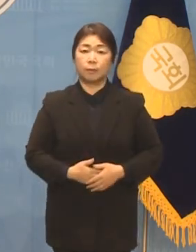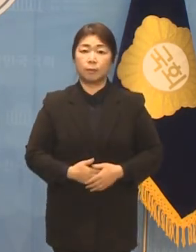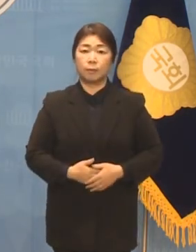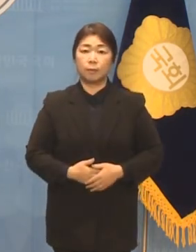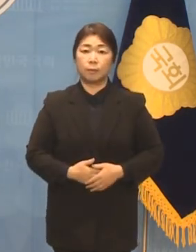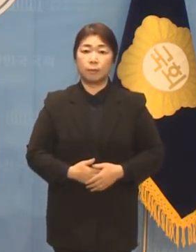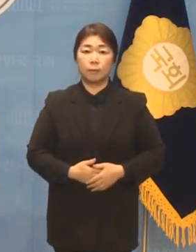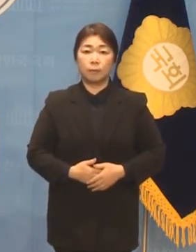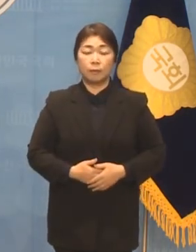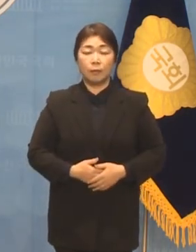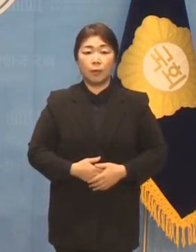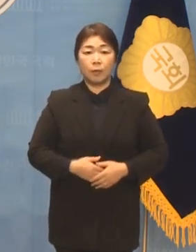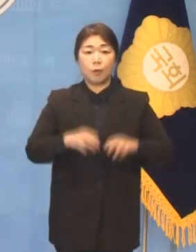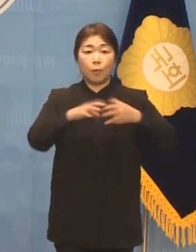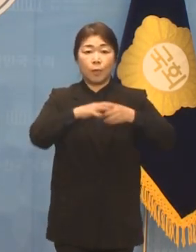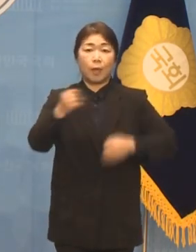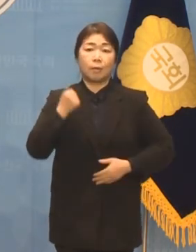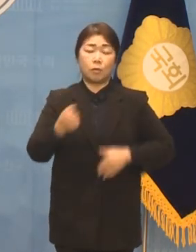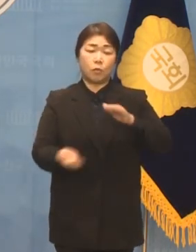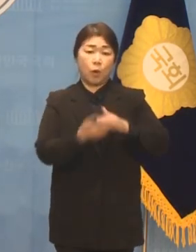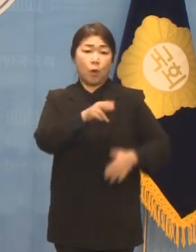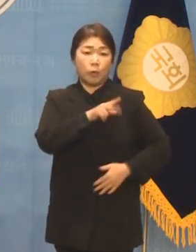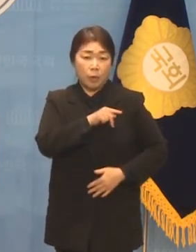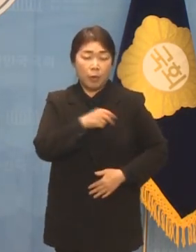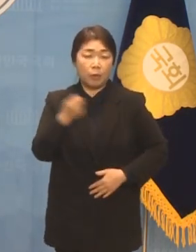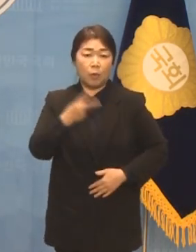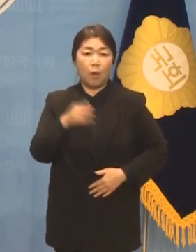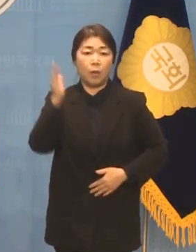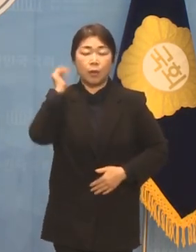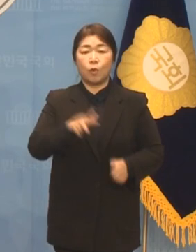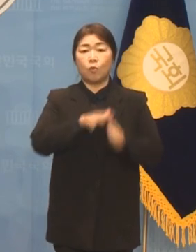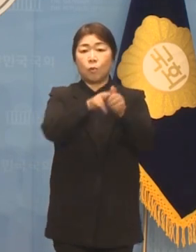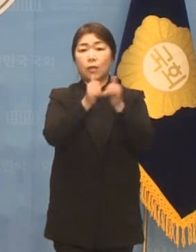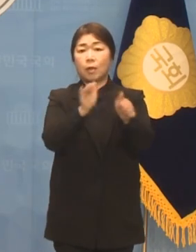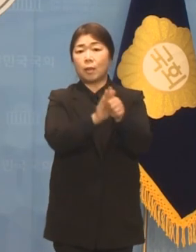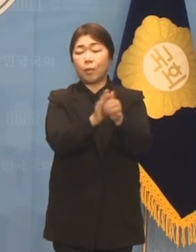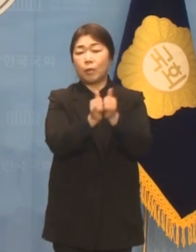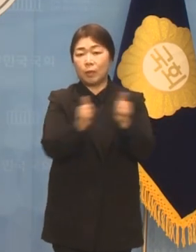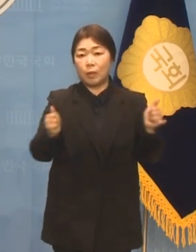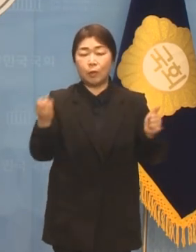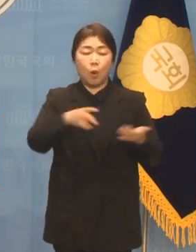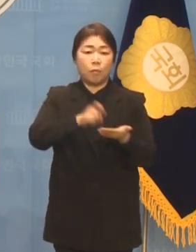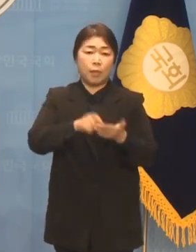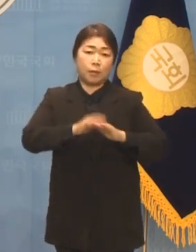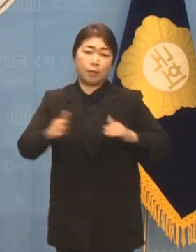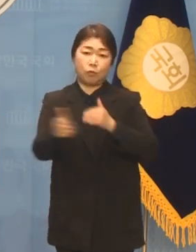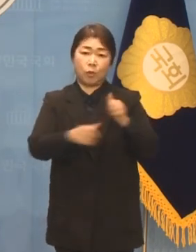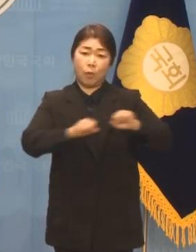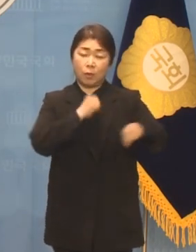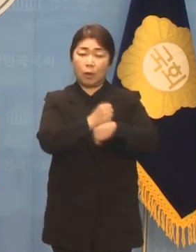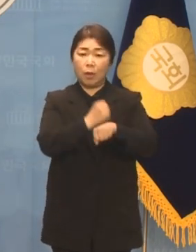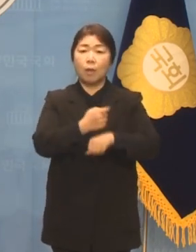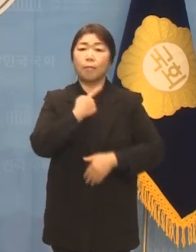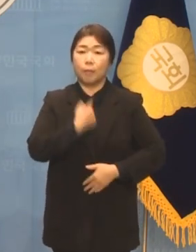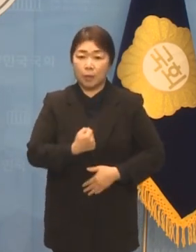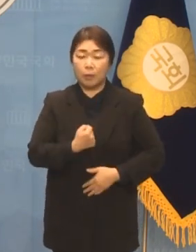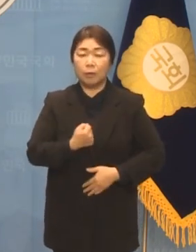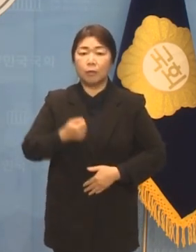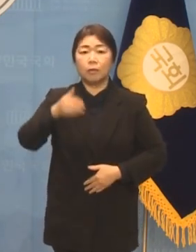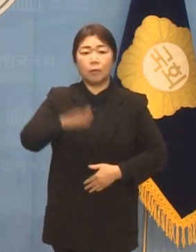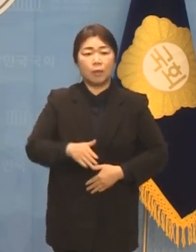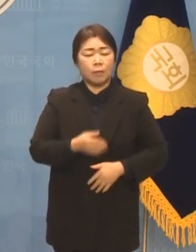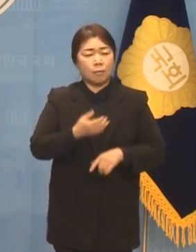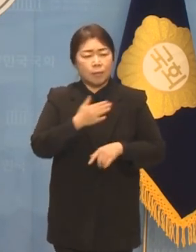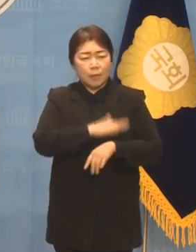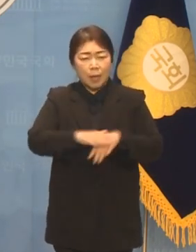당의 최고위원으로, 대통령 후보의 대변인으로, 비상대책위원으로 활동하면서 제가 금과 옥조처럼 살폈던